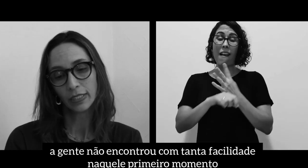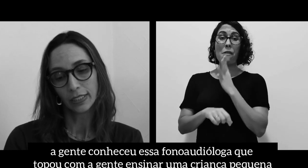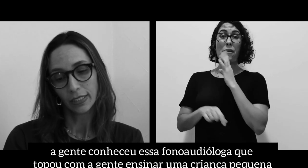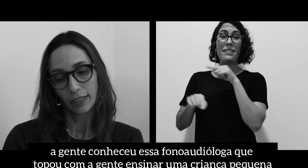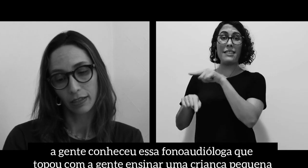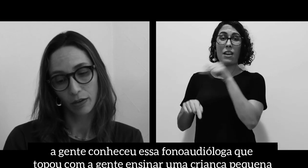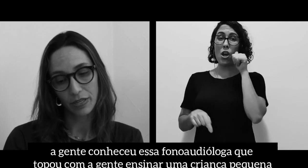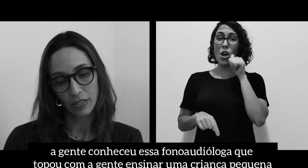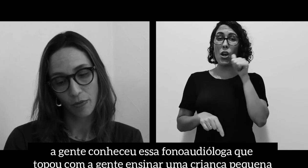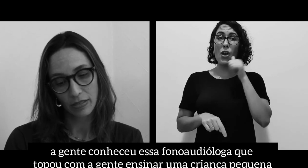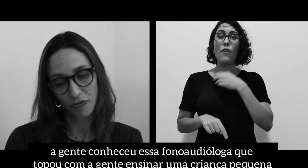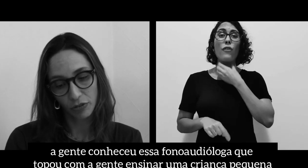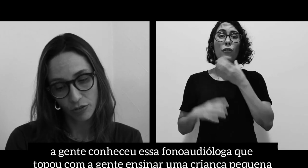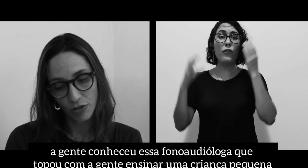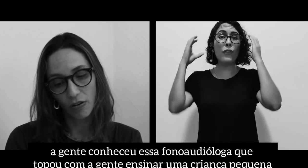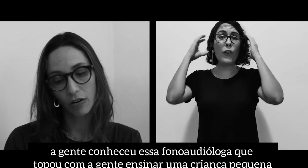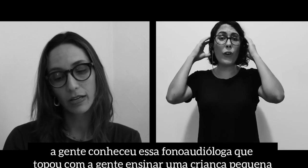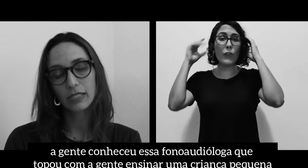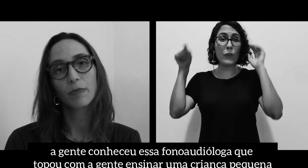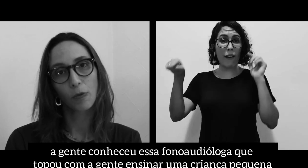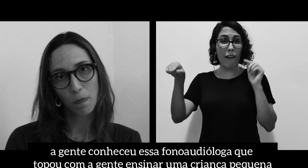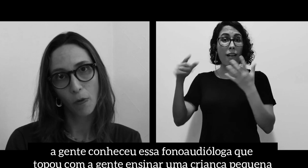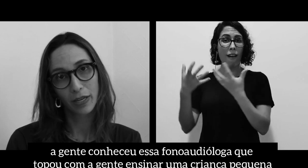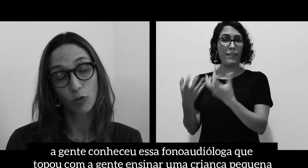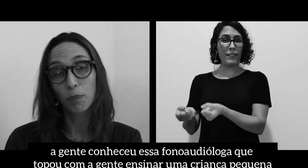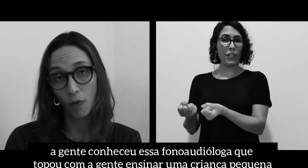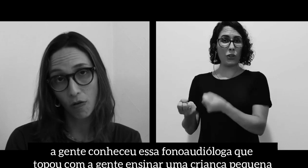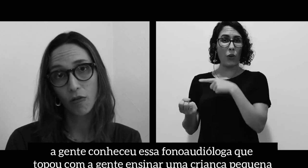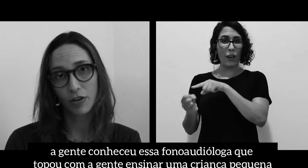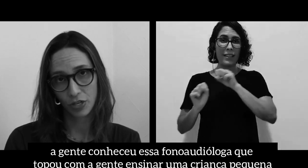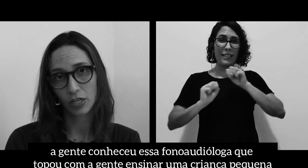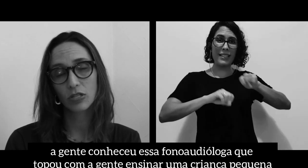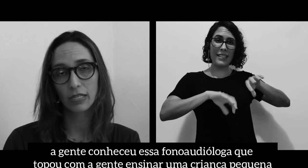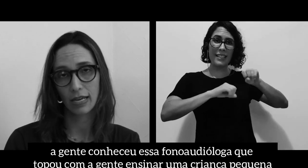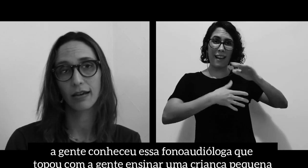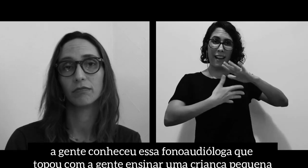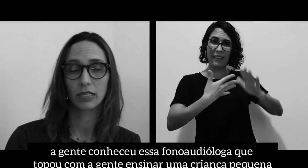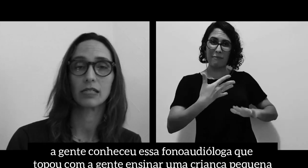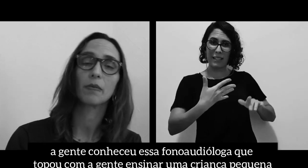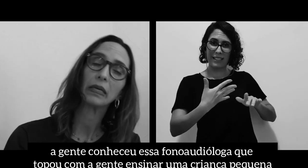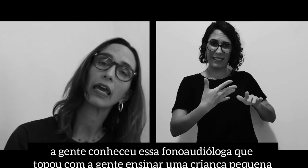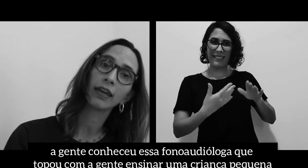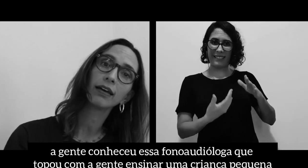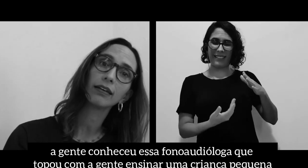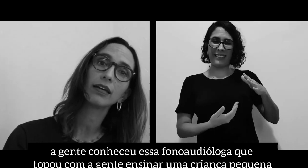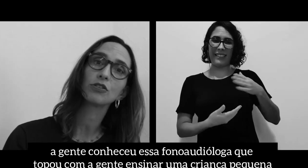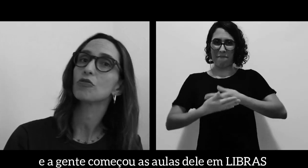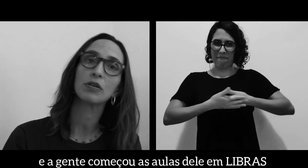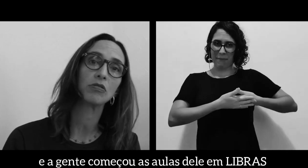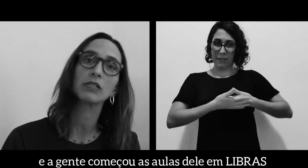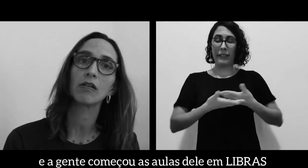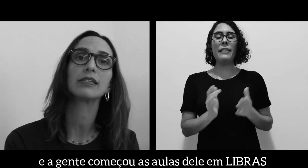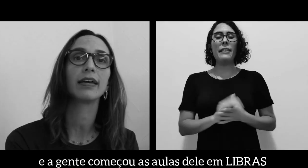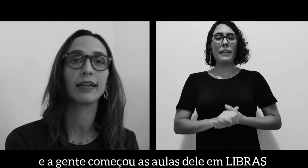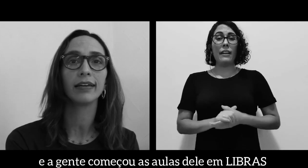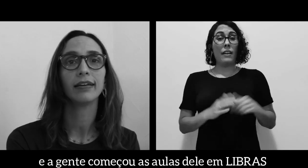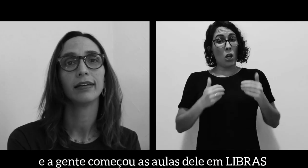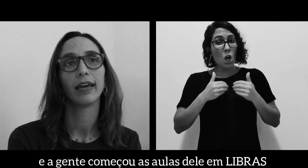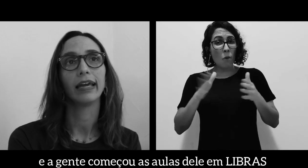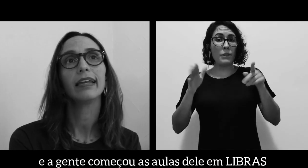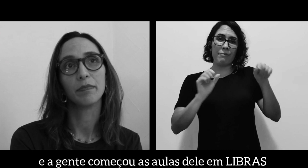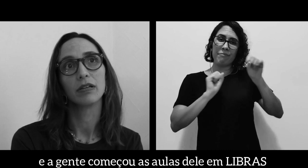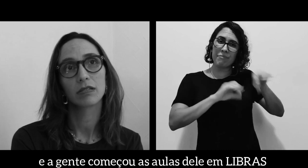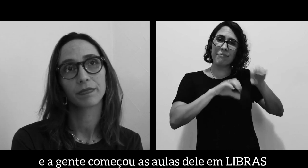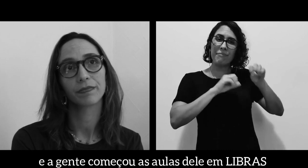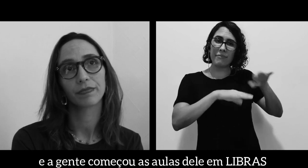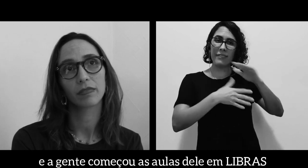gente conheceu essa fonoaudióloga que topou com a gente ensinar uma criança pequena, e a gente começou as aulas dele